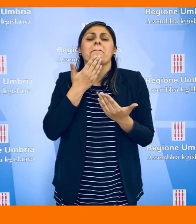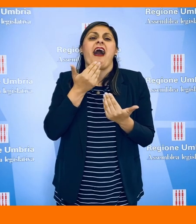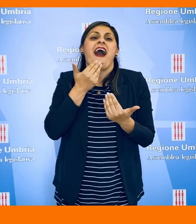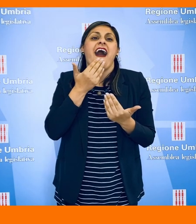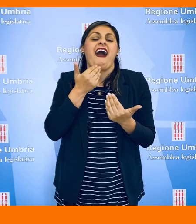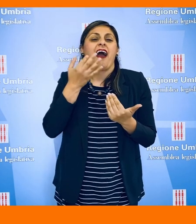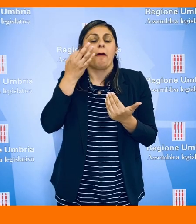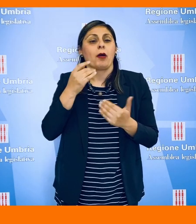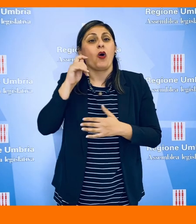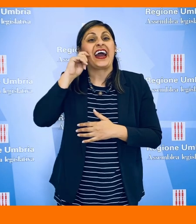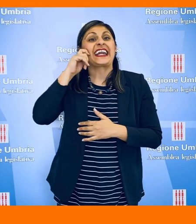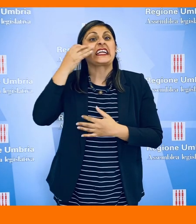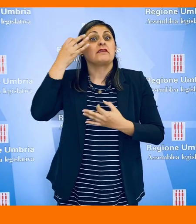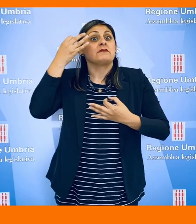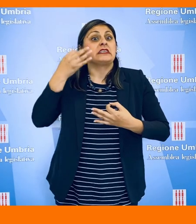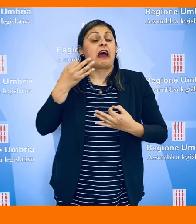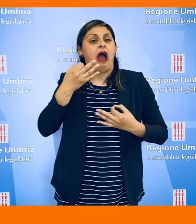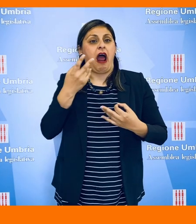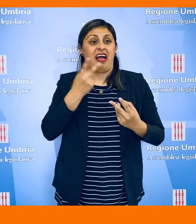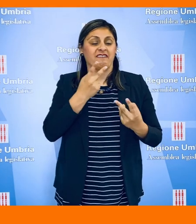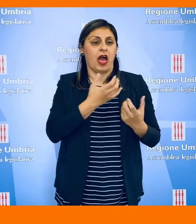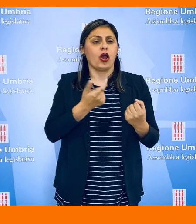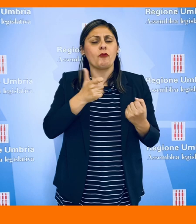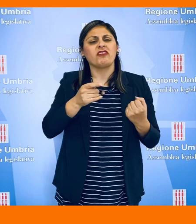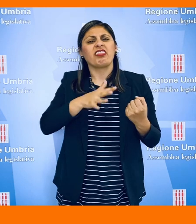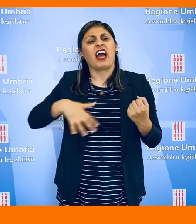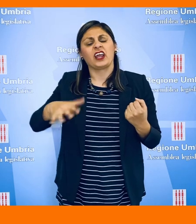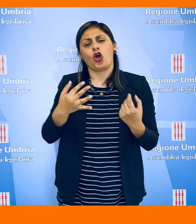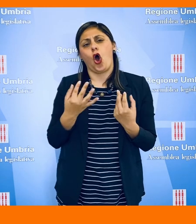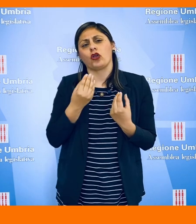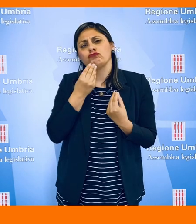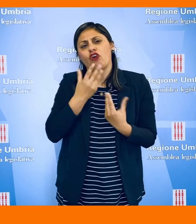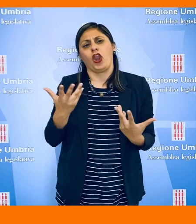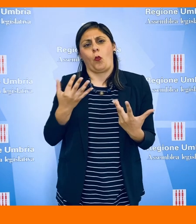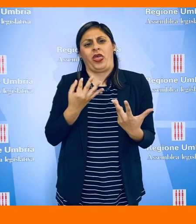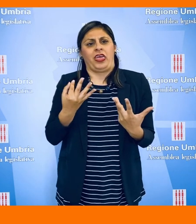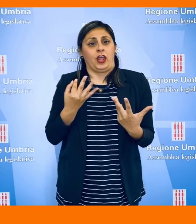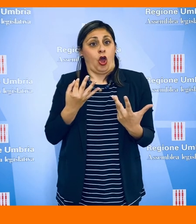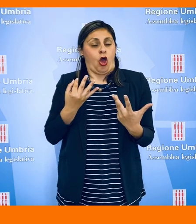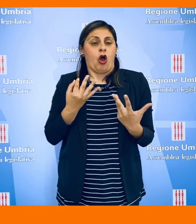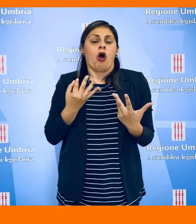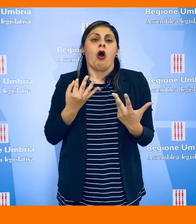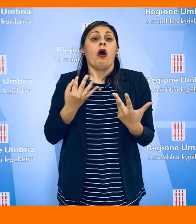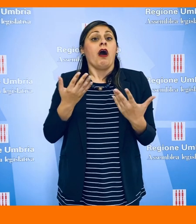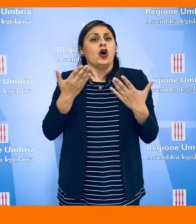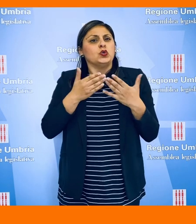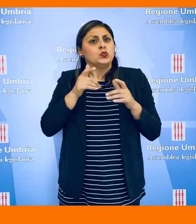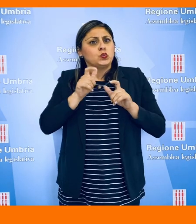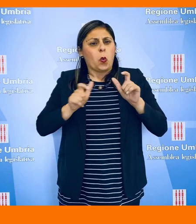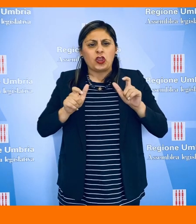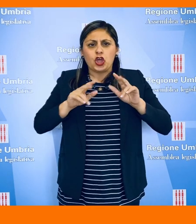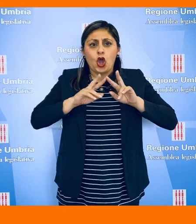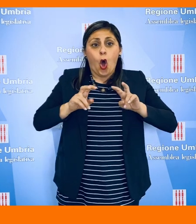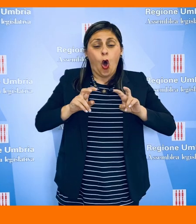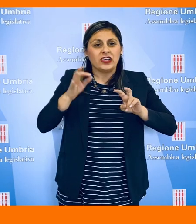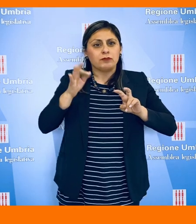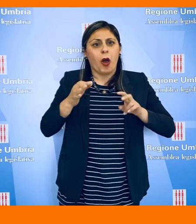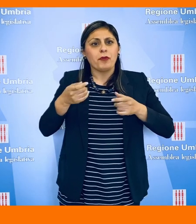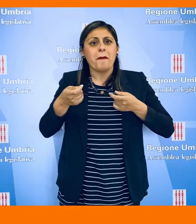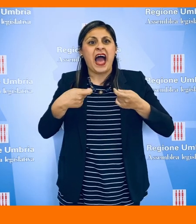letteratura criminale, perché è un territorio genuino e quindi gli studiosi di